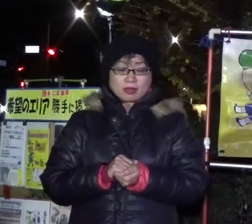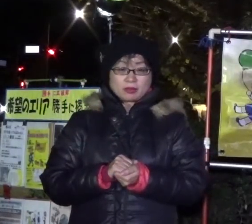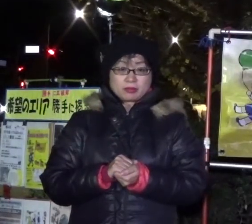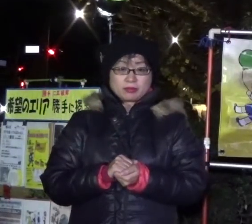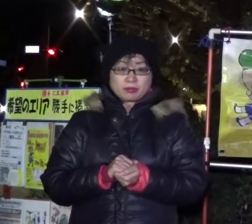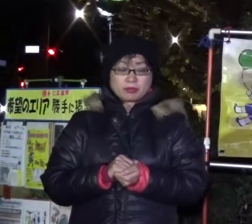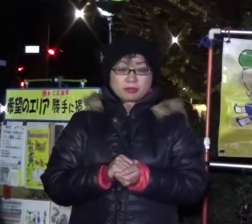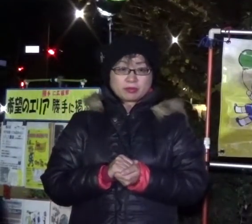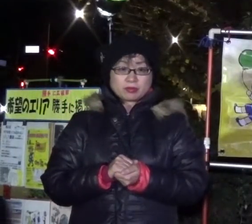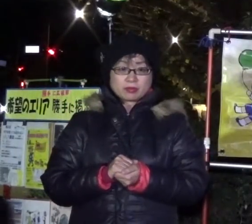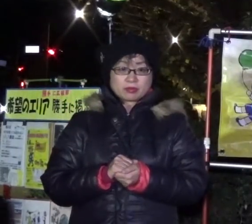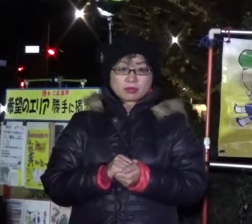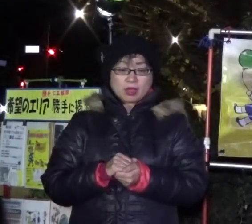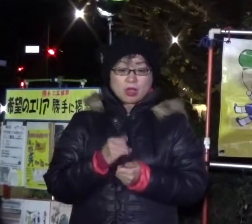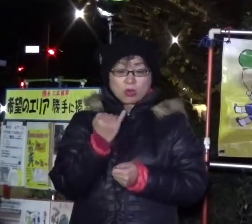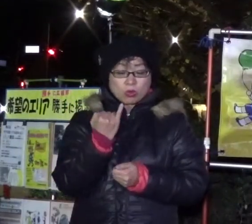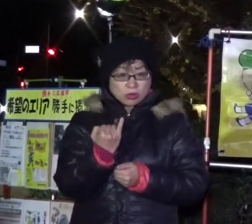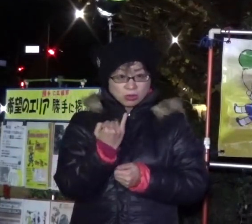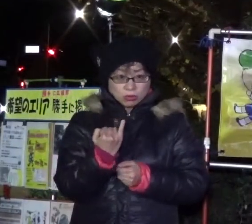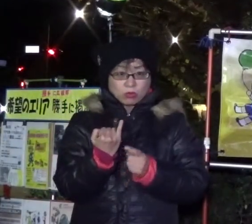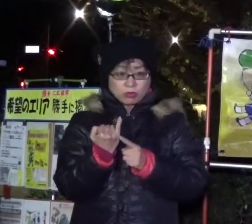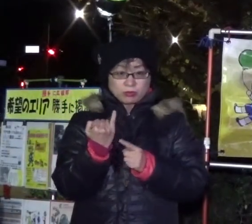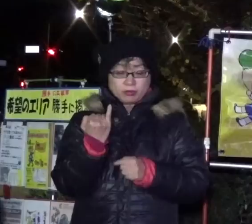見逃しかぶった少女が、